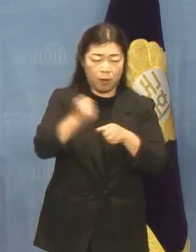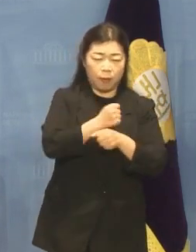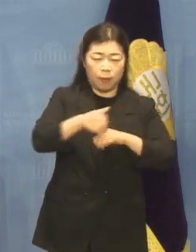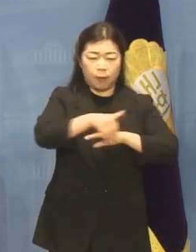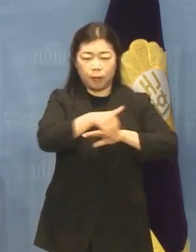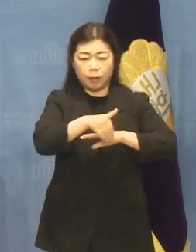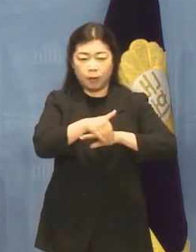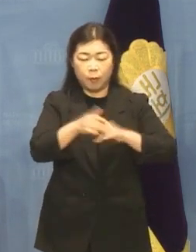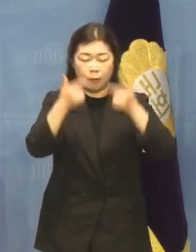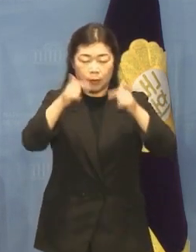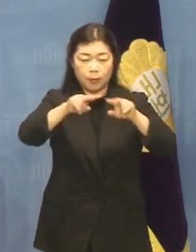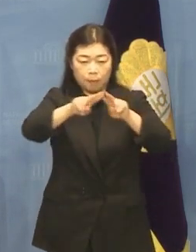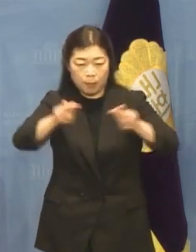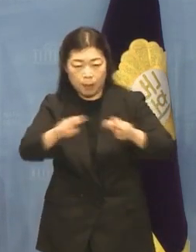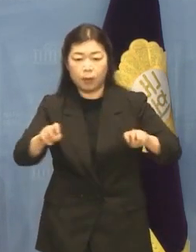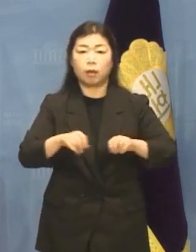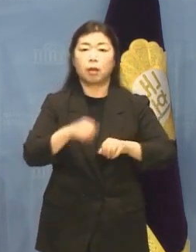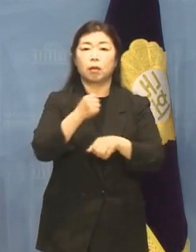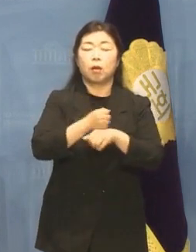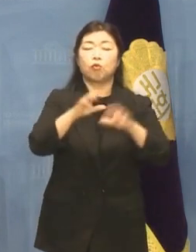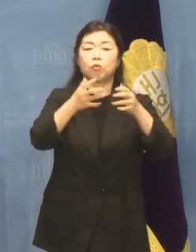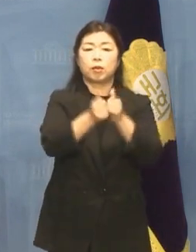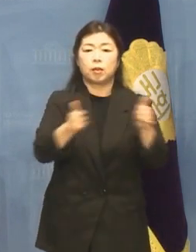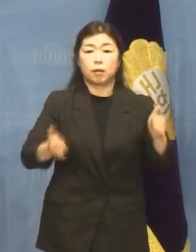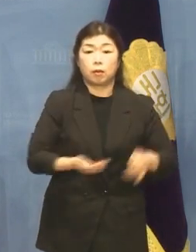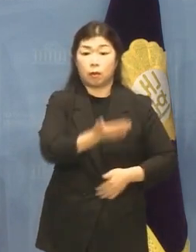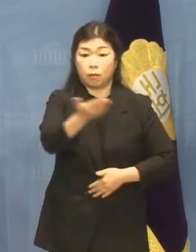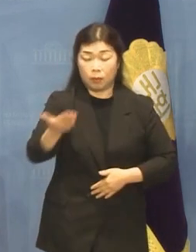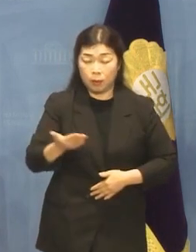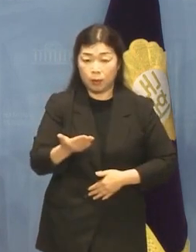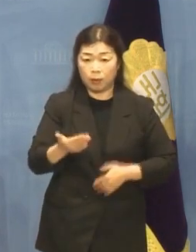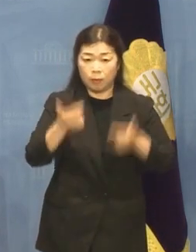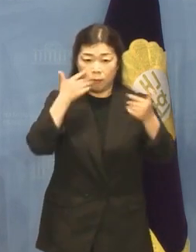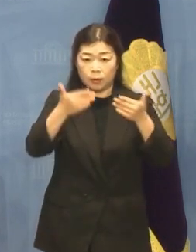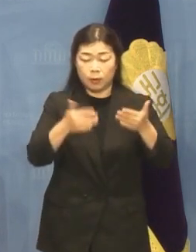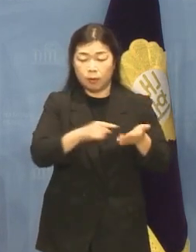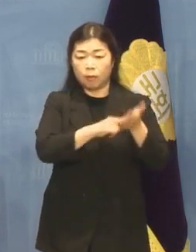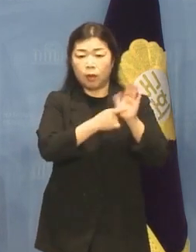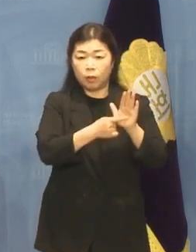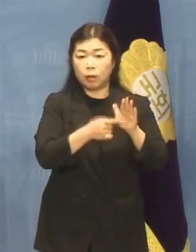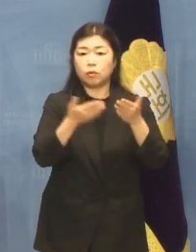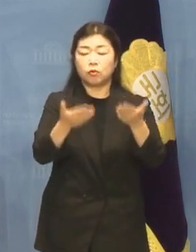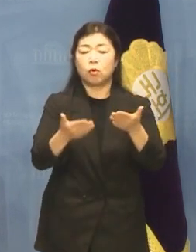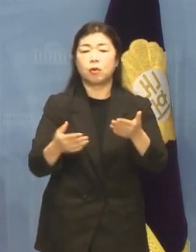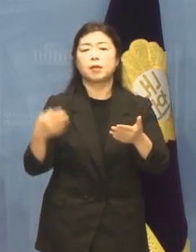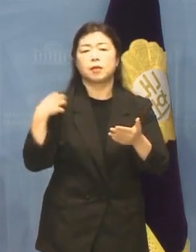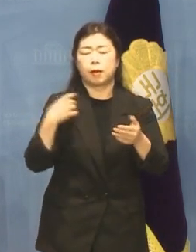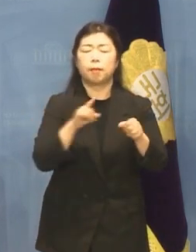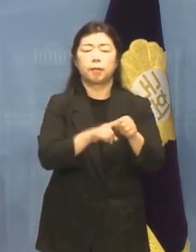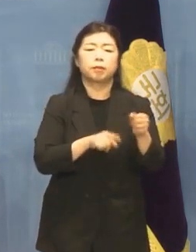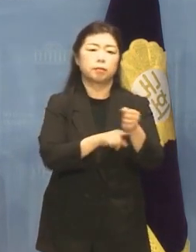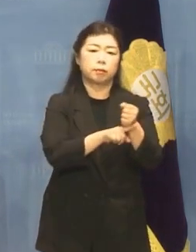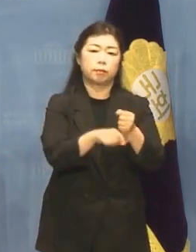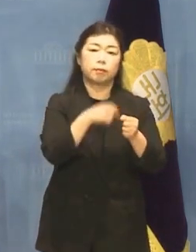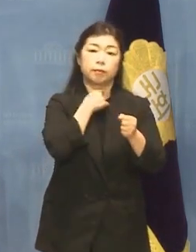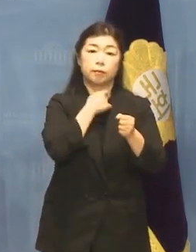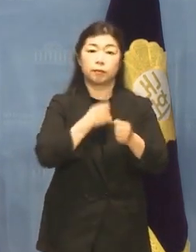실체를 파헤쳐 국민과 역사 앞에 낱낱이 드러나게 하고 그 책임을 물을 것입니다.